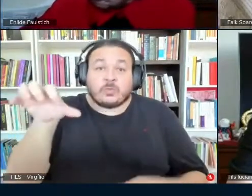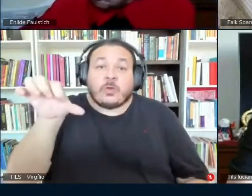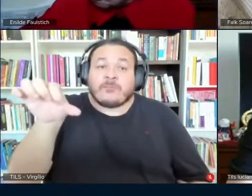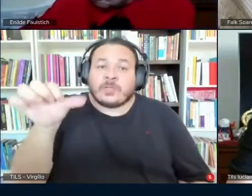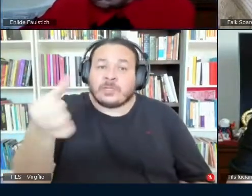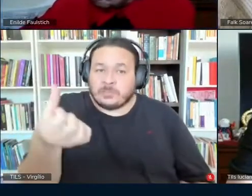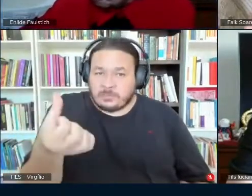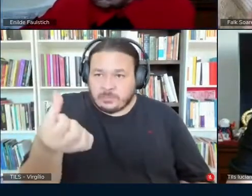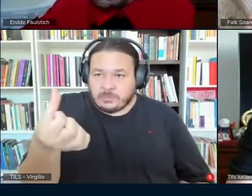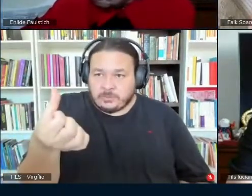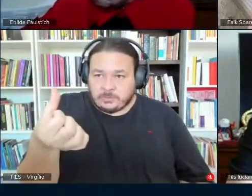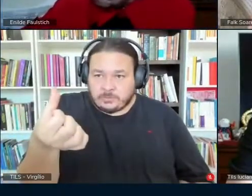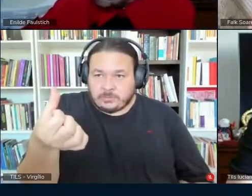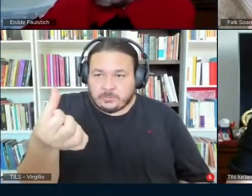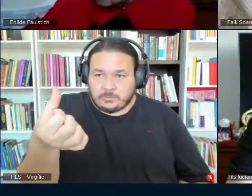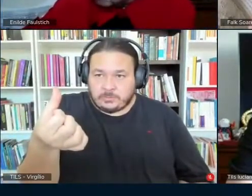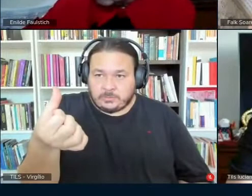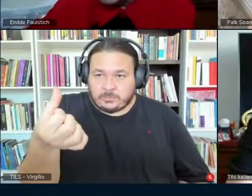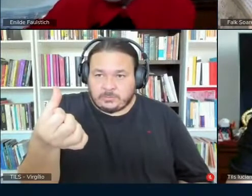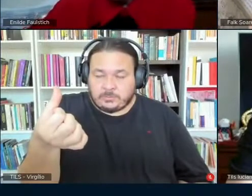96...